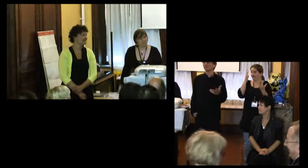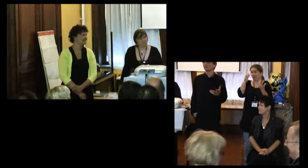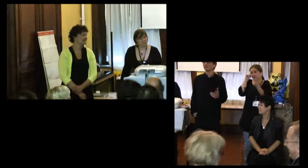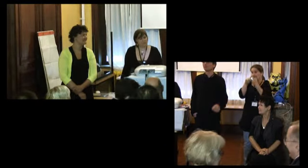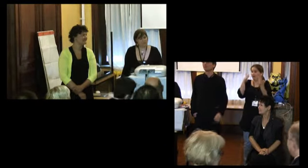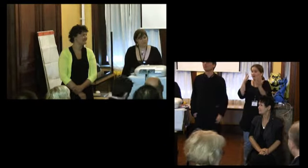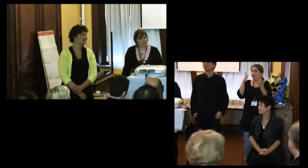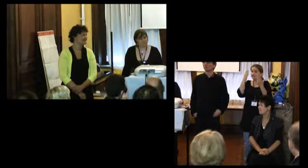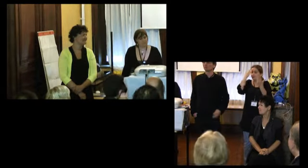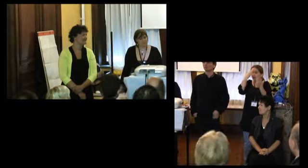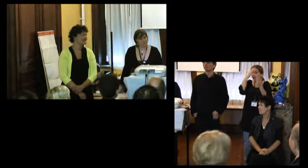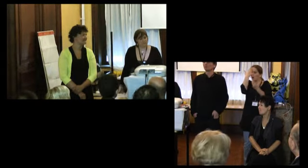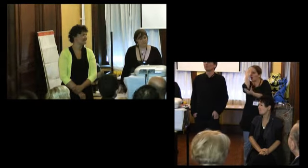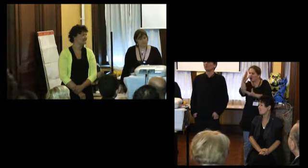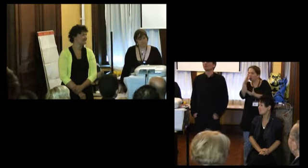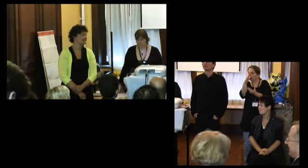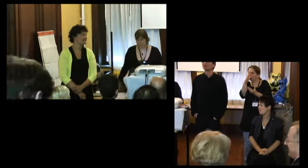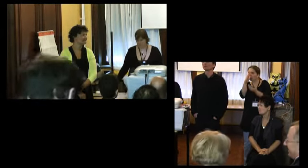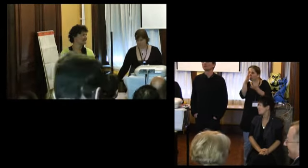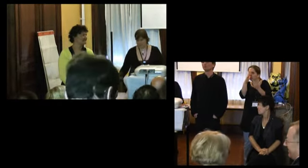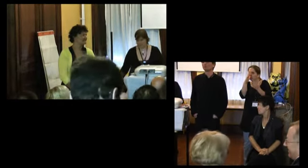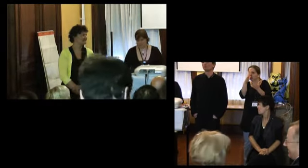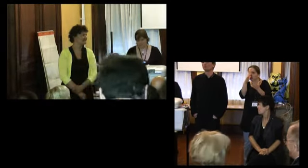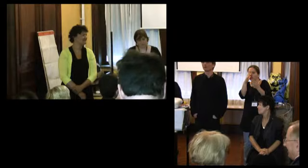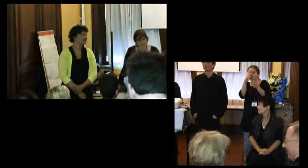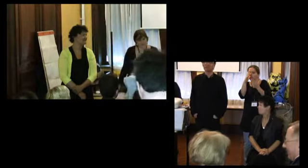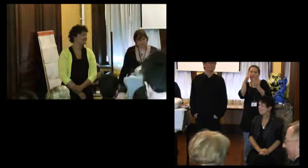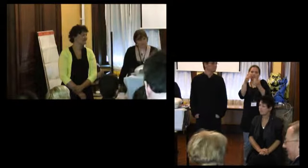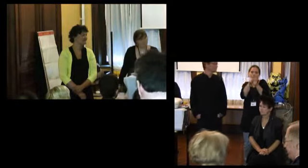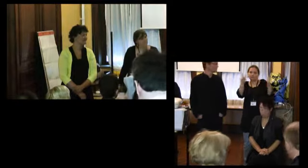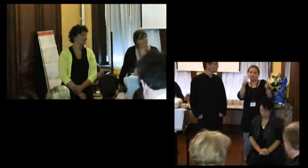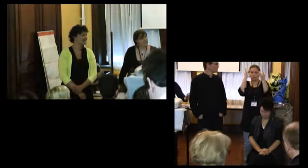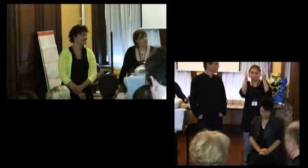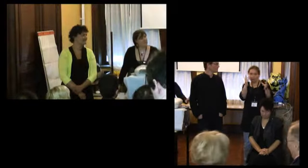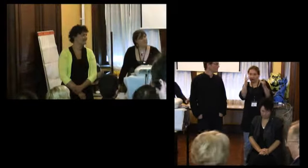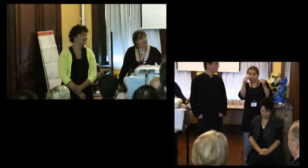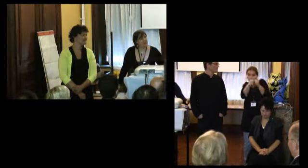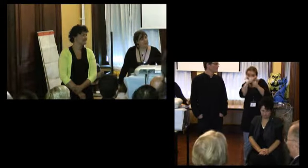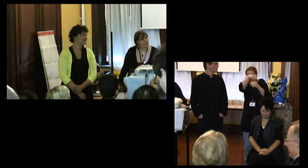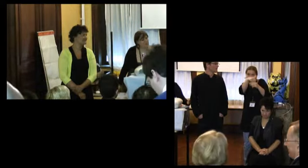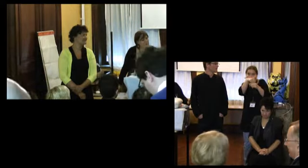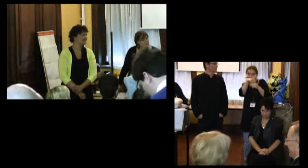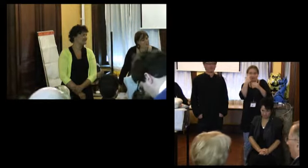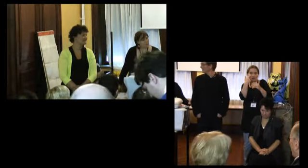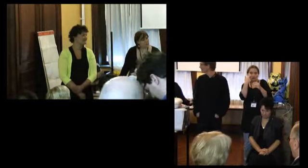voir ce qui est pratiqué dans d'autres institutions culturelles.